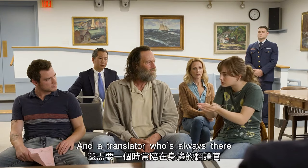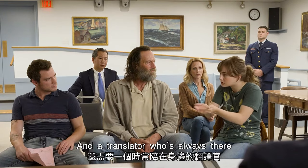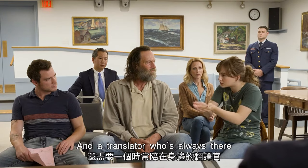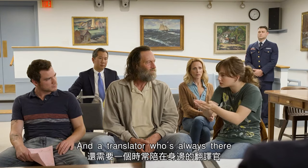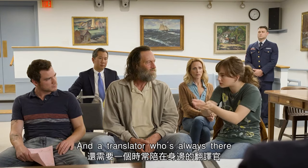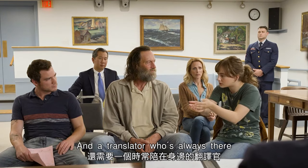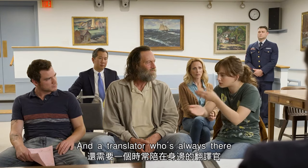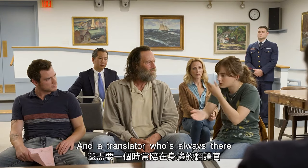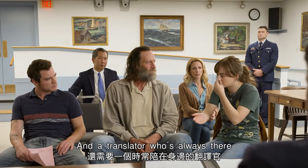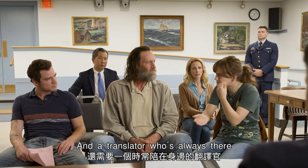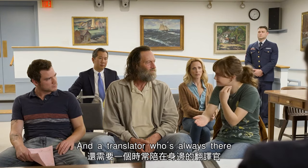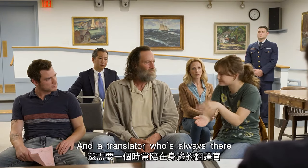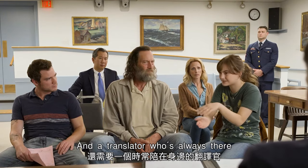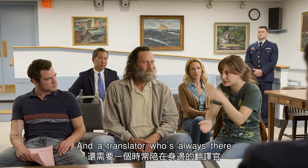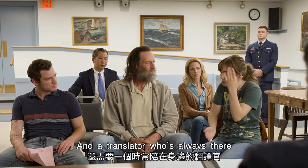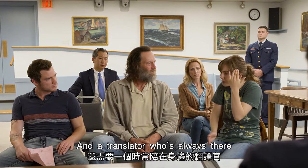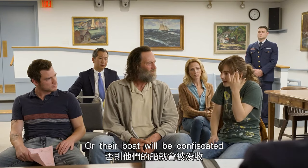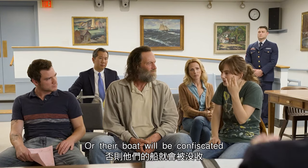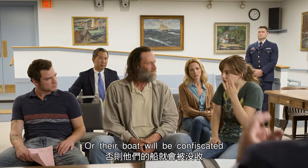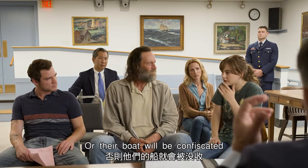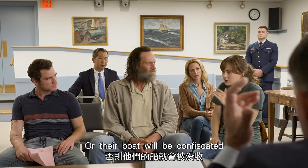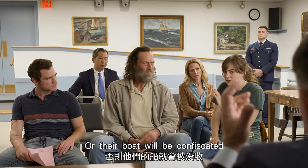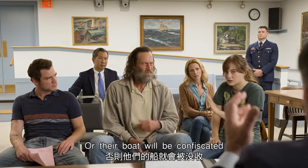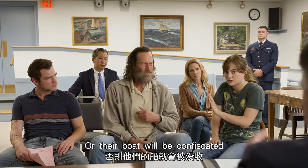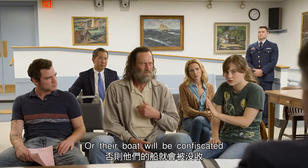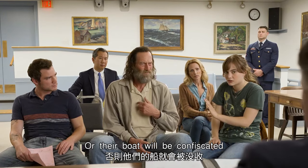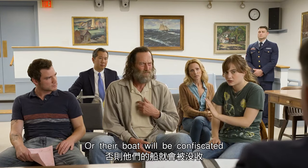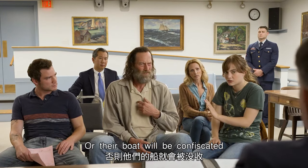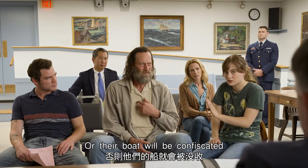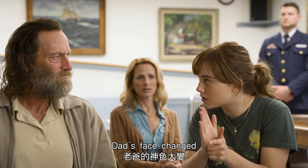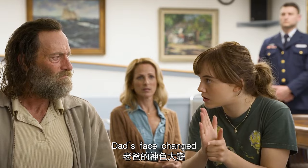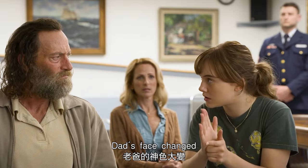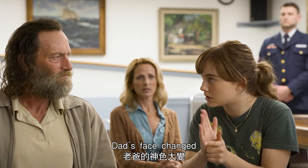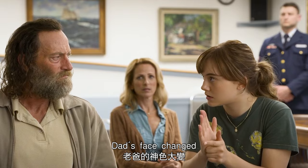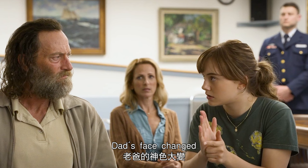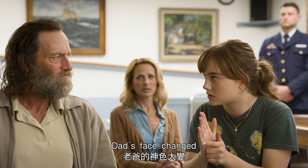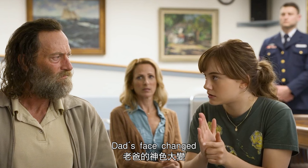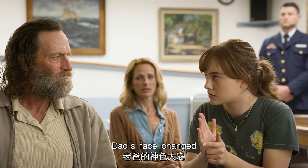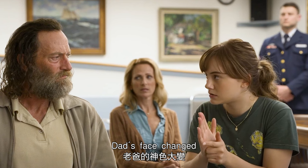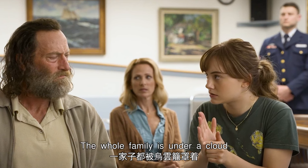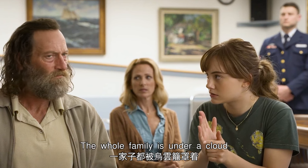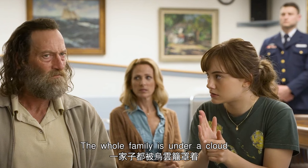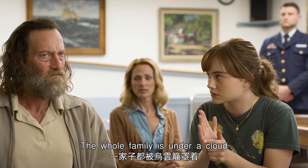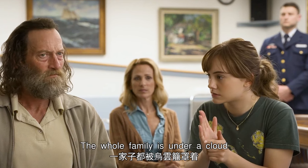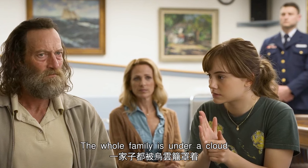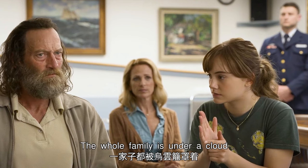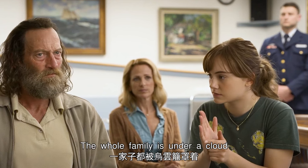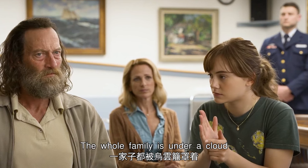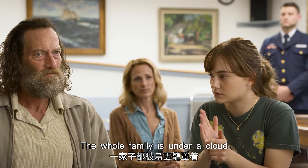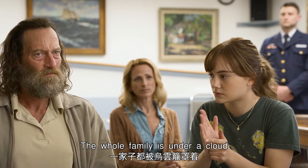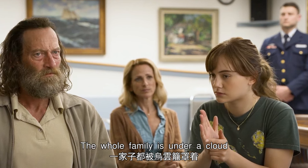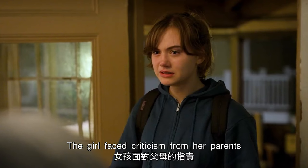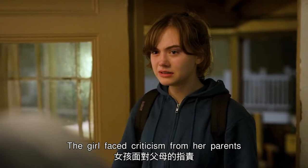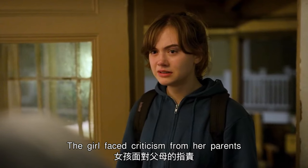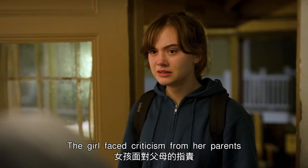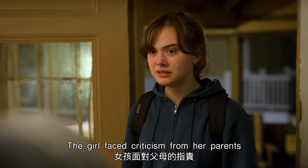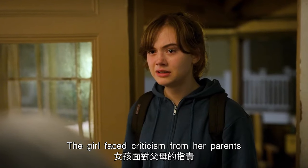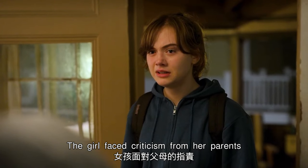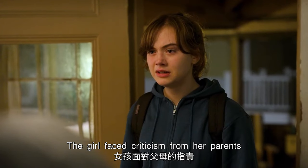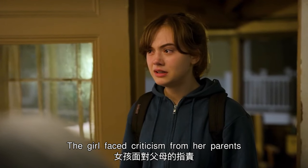需要一个时常陪在身边的翻译官否则他们的船就会被没收老爸的神色大变一家子都被乌云笼罩着女孩面对父母的指